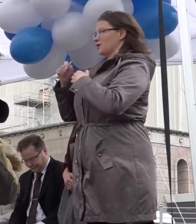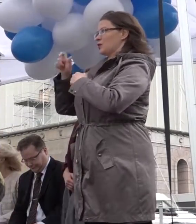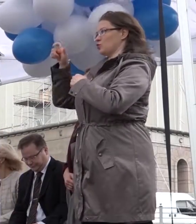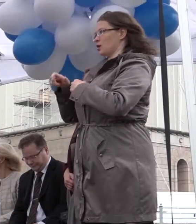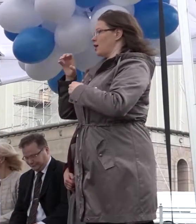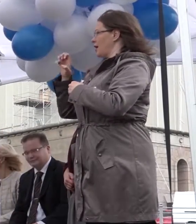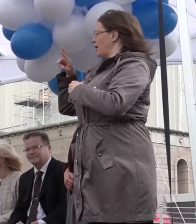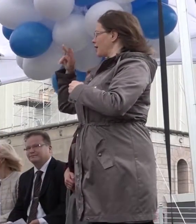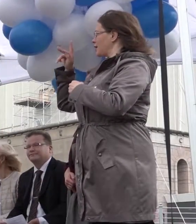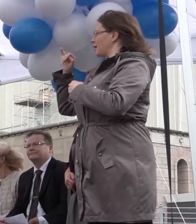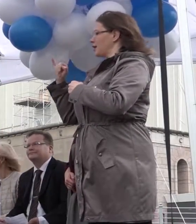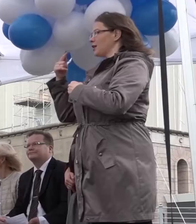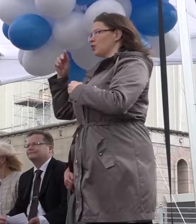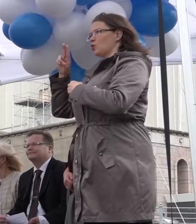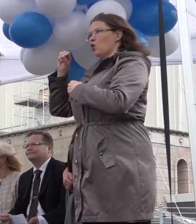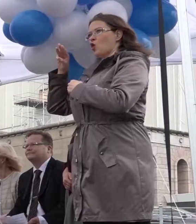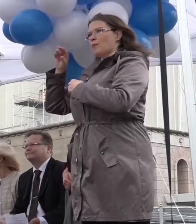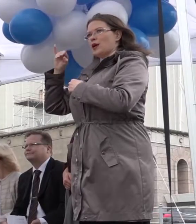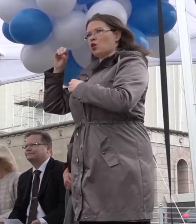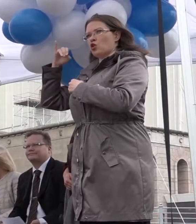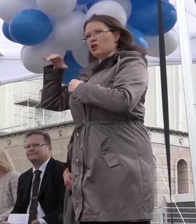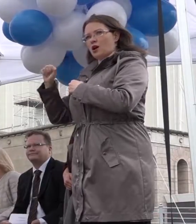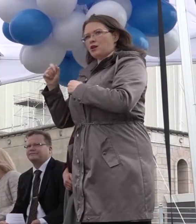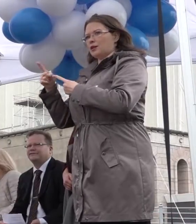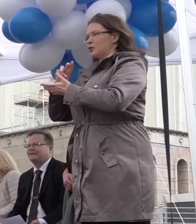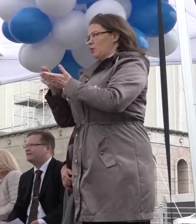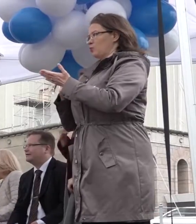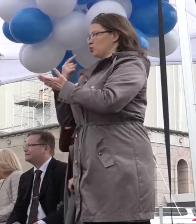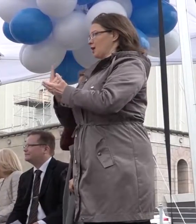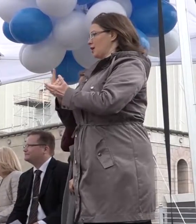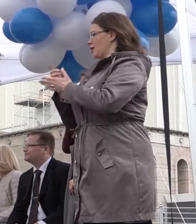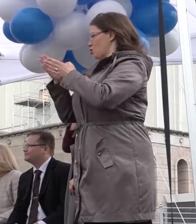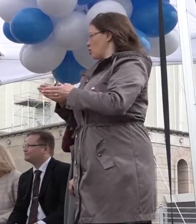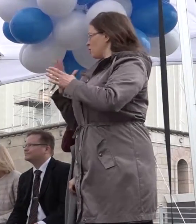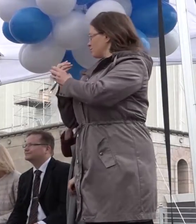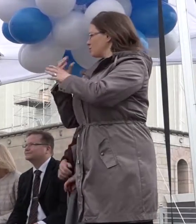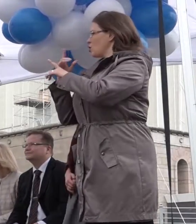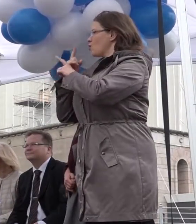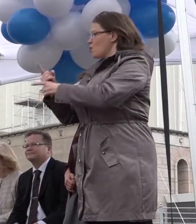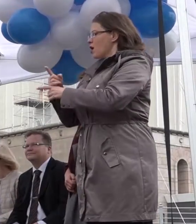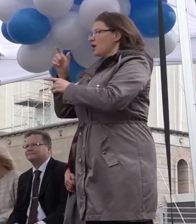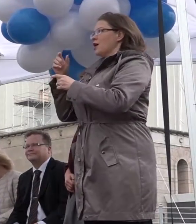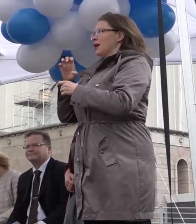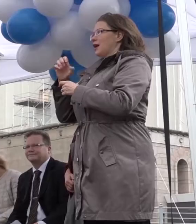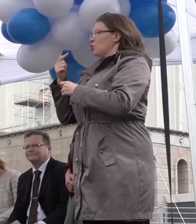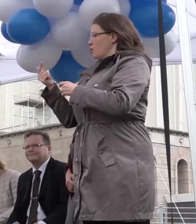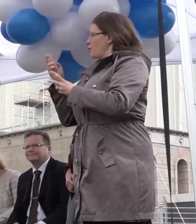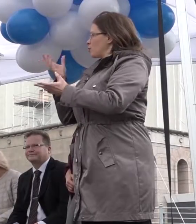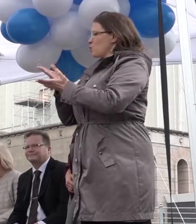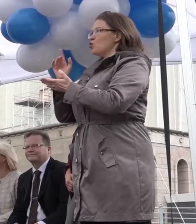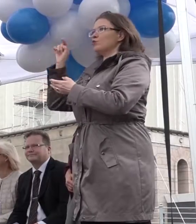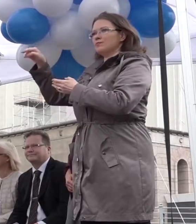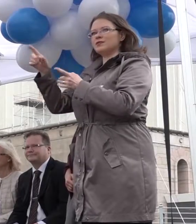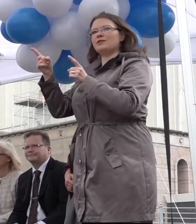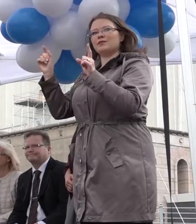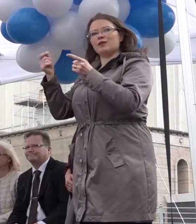aika keskeisessä roolissa tämän sopimuksen osalta monessa kohdassa, niin hän on luvannut puhua myös siellä, ja siellä on myös pientä